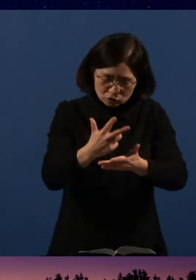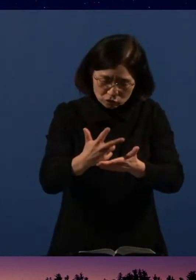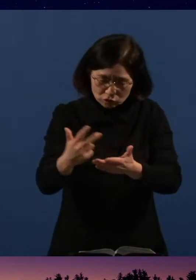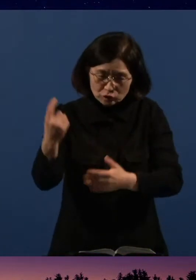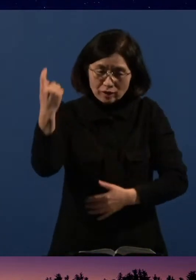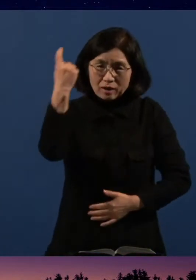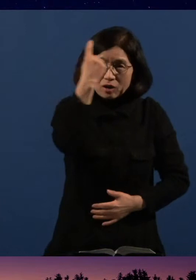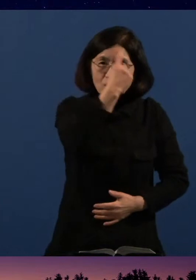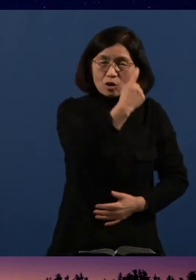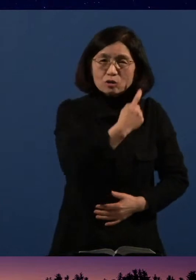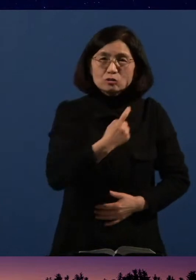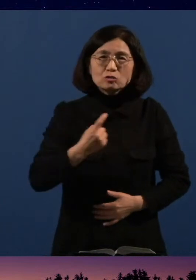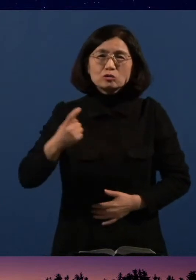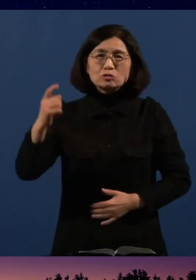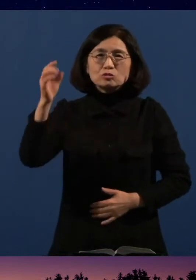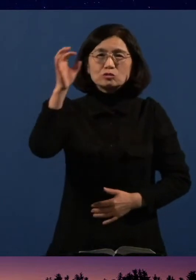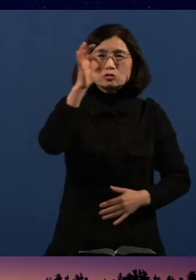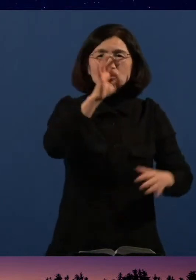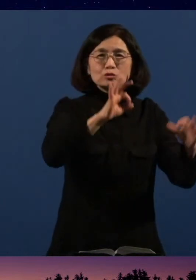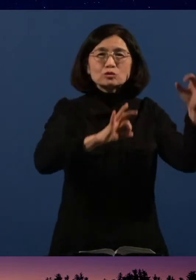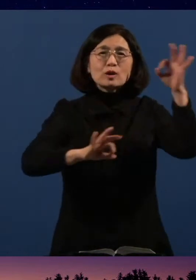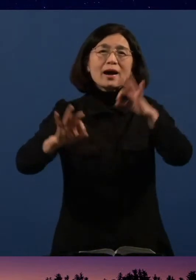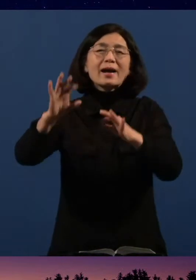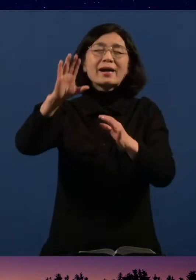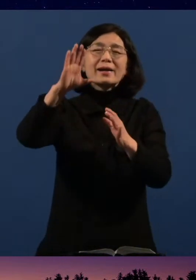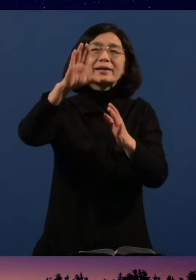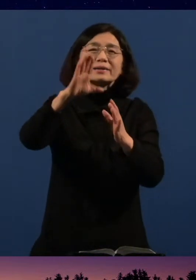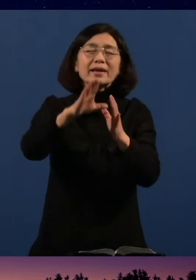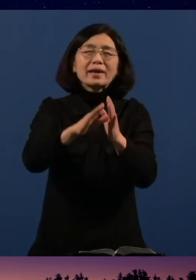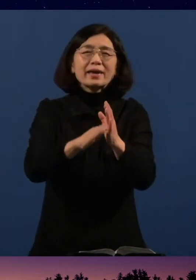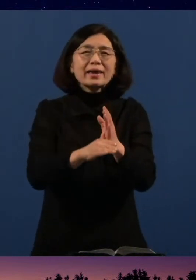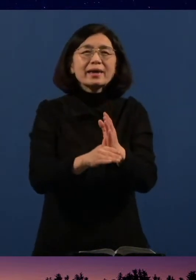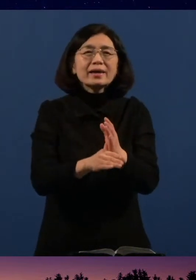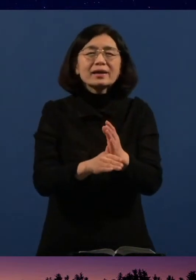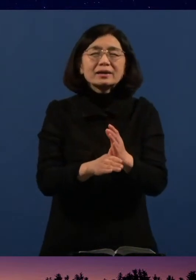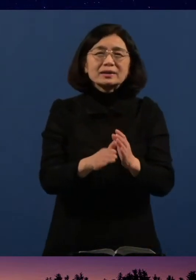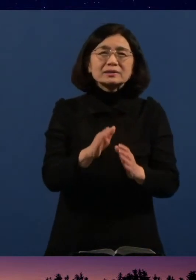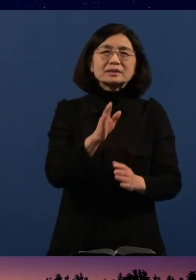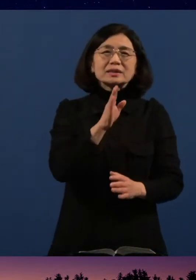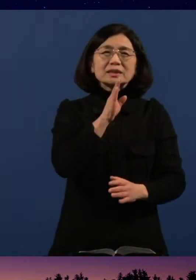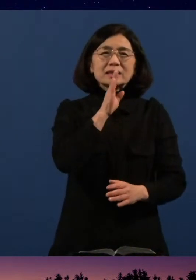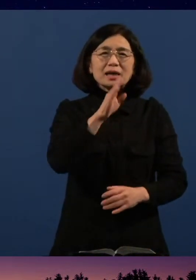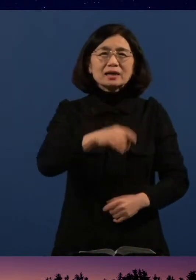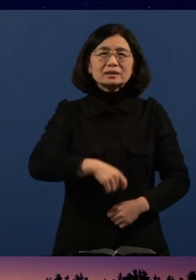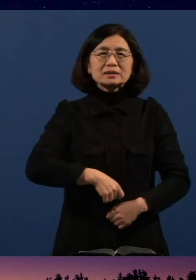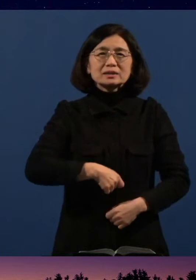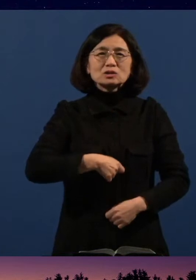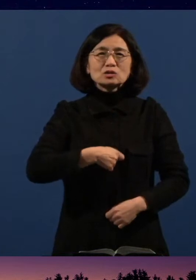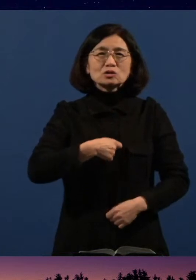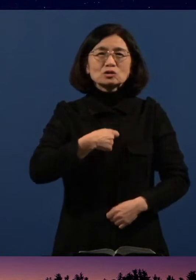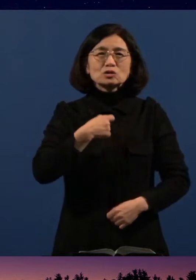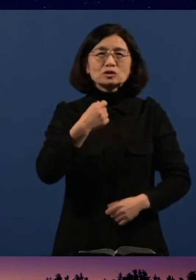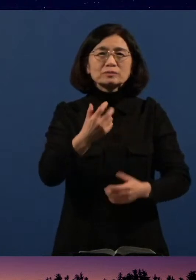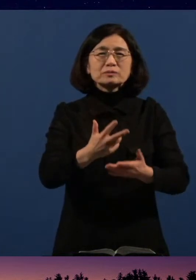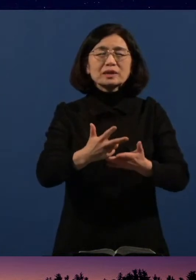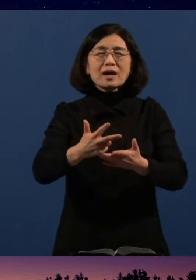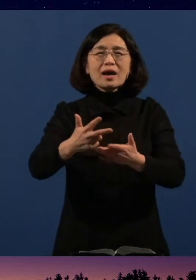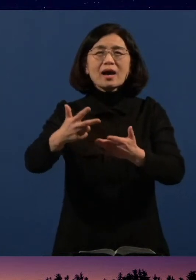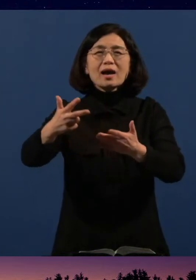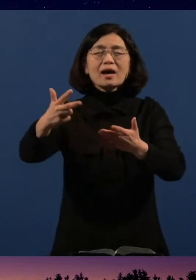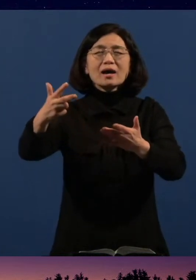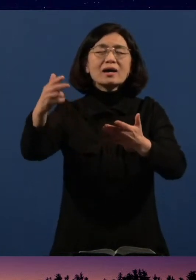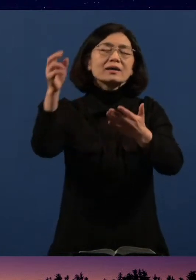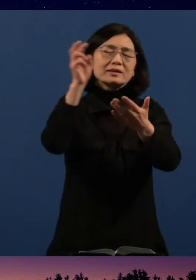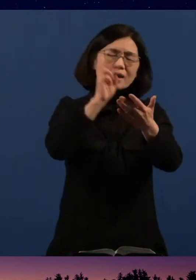경배하며 주의 얼굴 구할 때 진실하신 주님